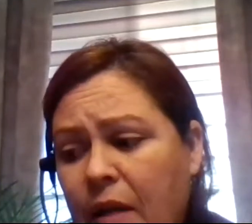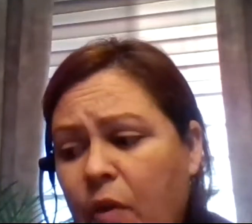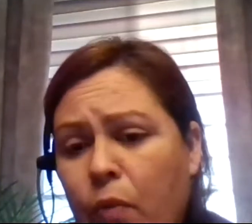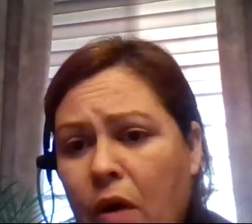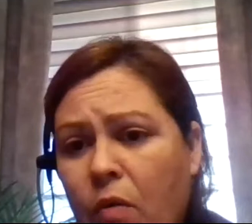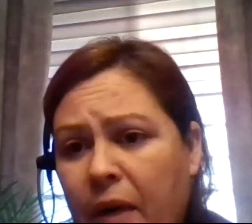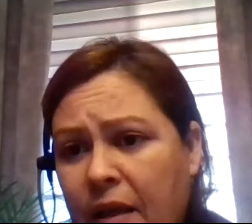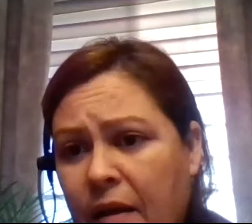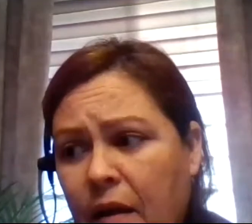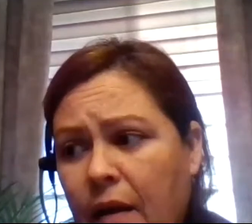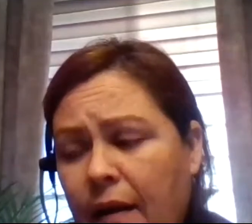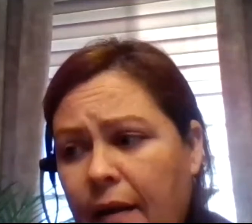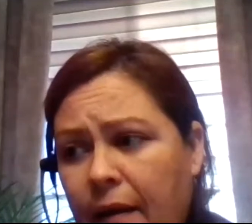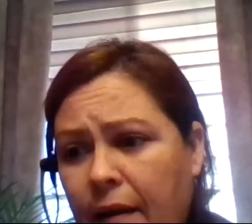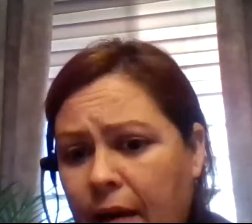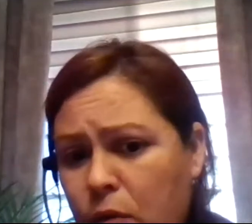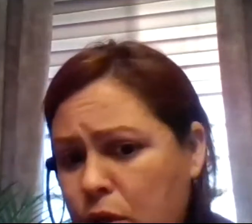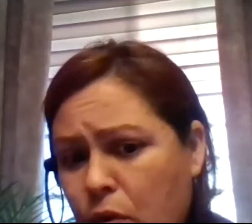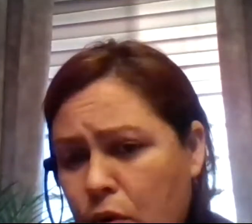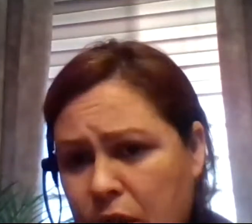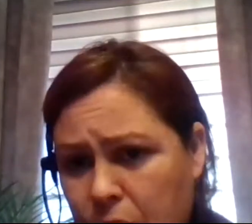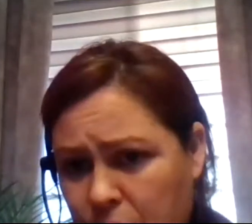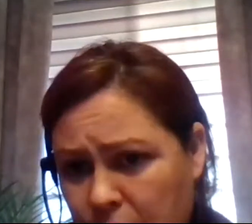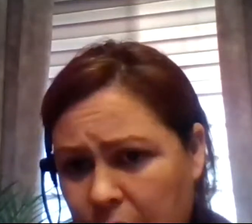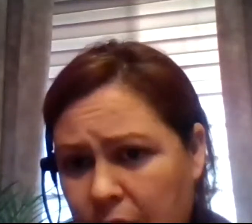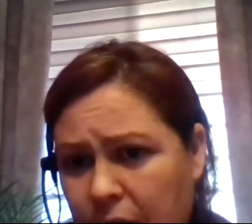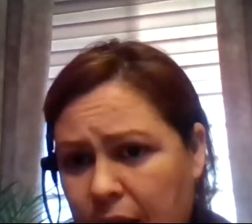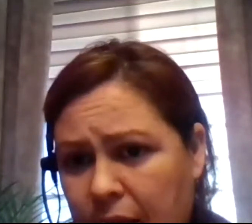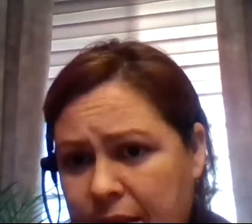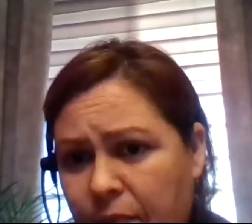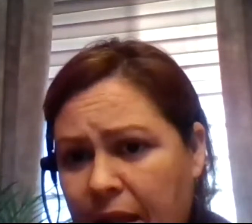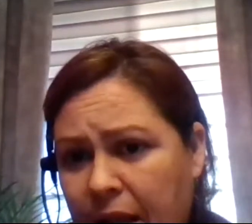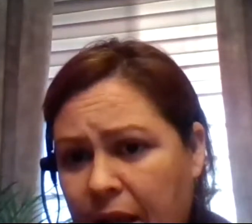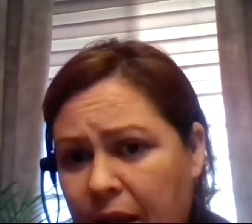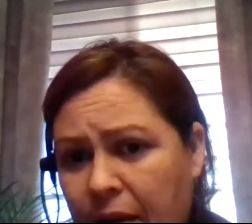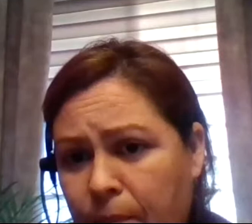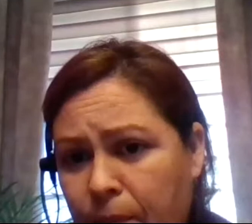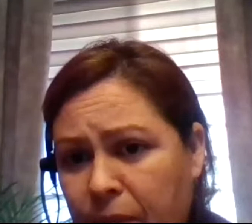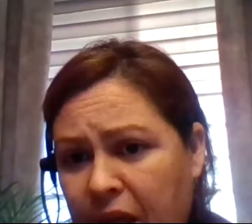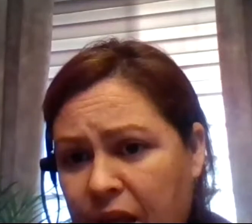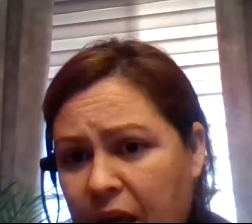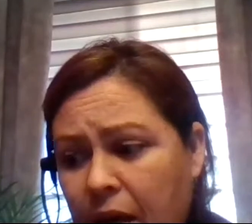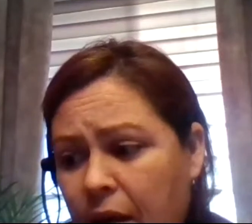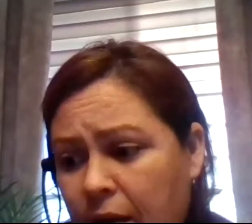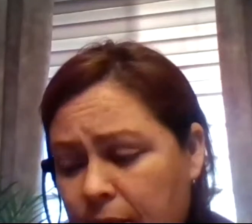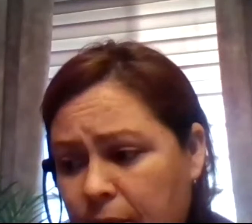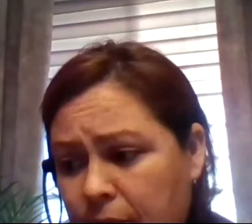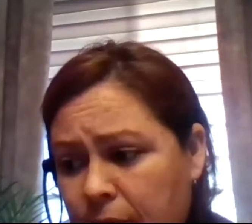yo creo que también un poco acompaña a nuestro sector. Esa falta de quizá